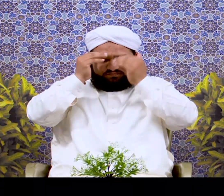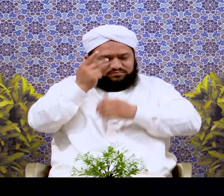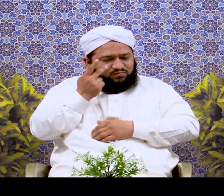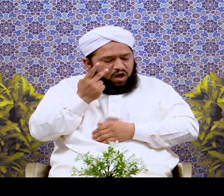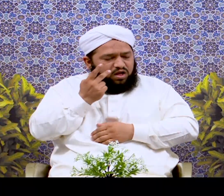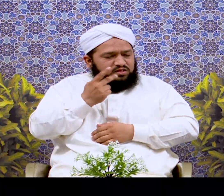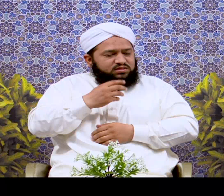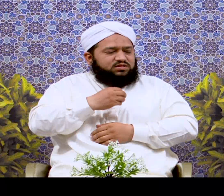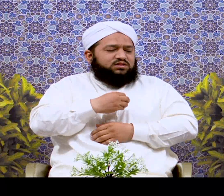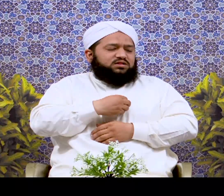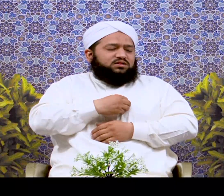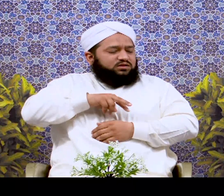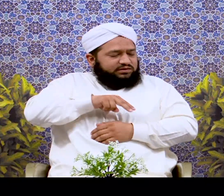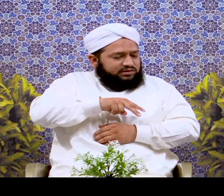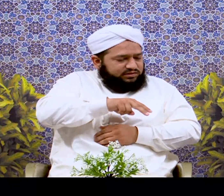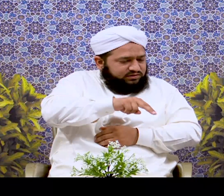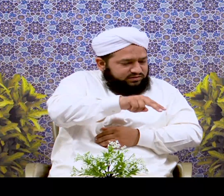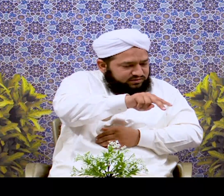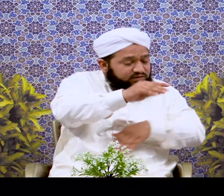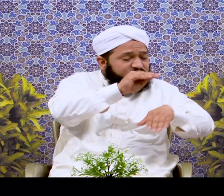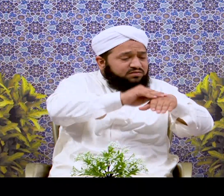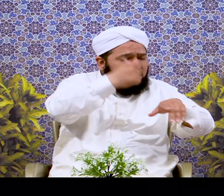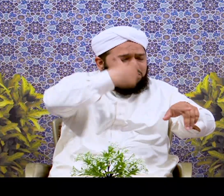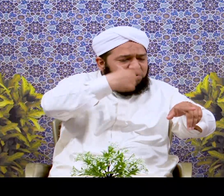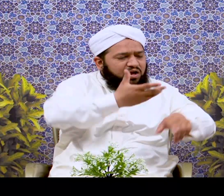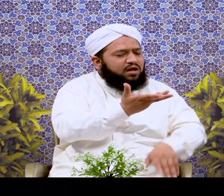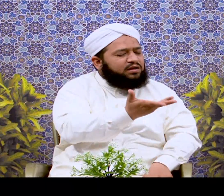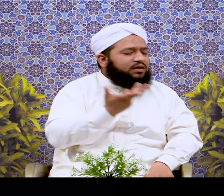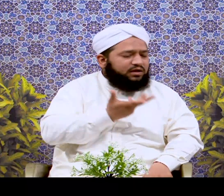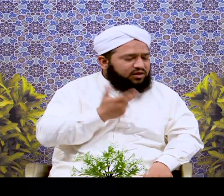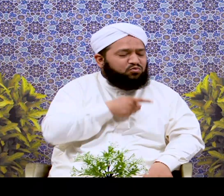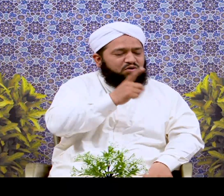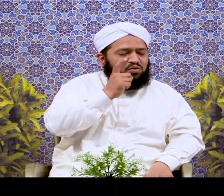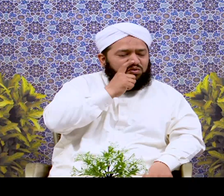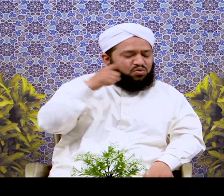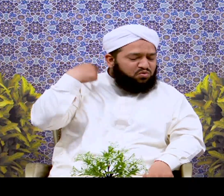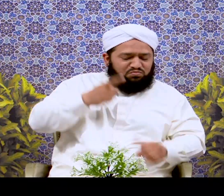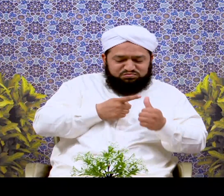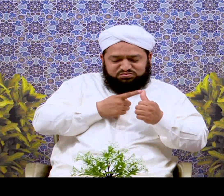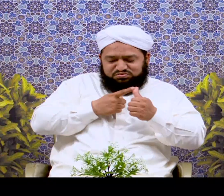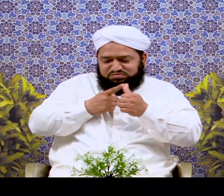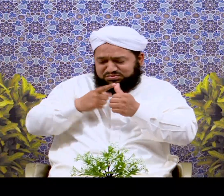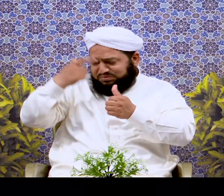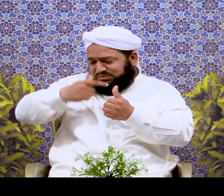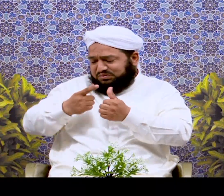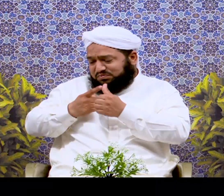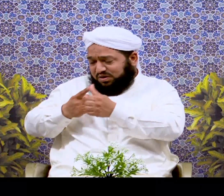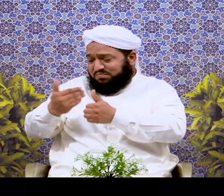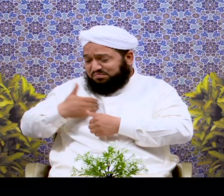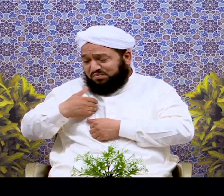علیہ وآلہ وصحبہ وسلم سے دیکھا نہ گیا، قریب تشریف لائے اور رونے کا سبب پوچھا۔ بیچاری غم کی ماری روتے